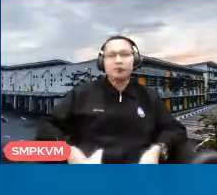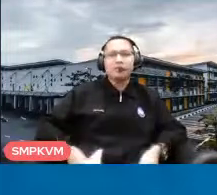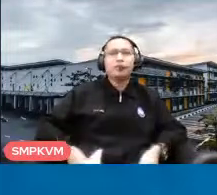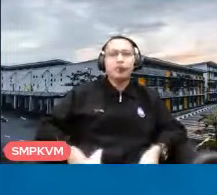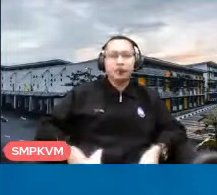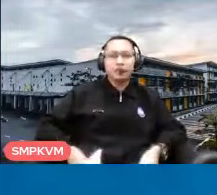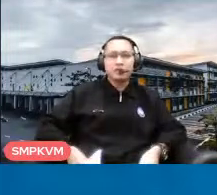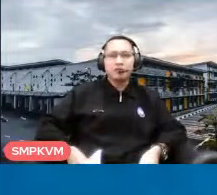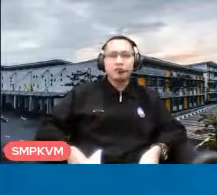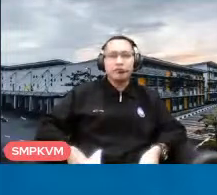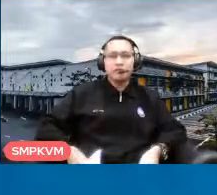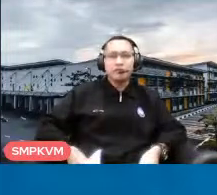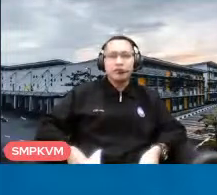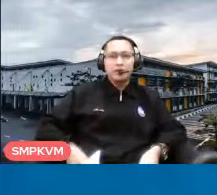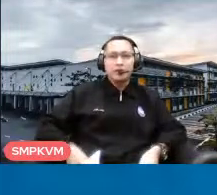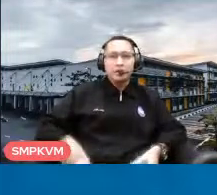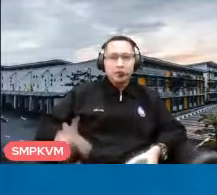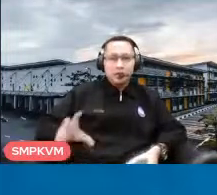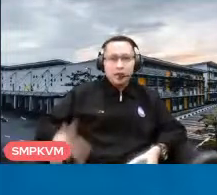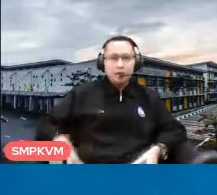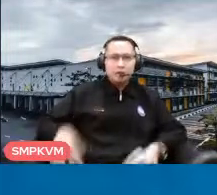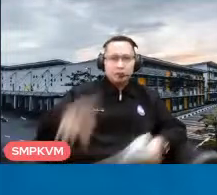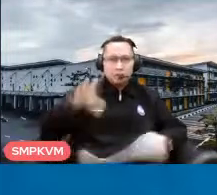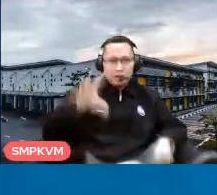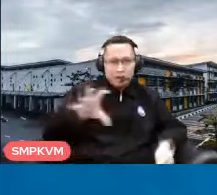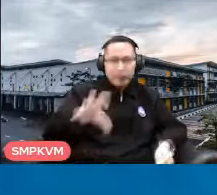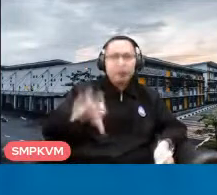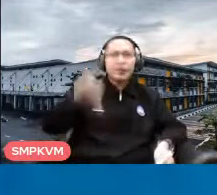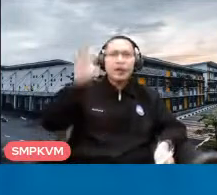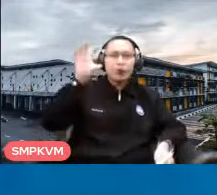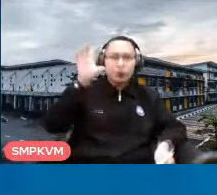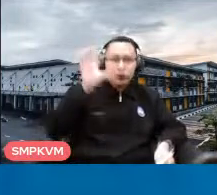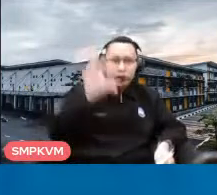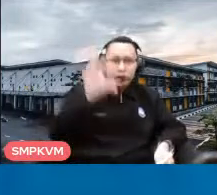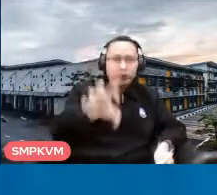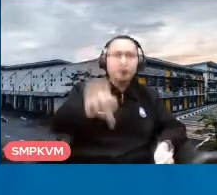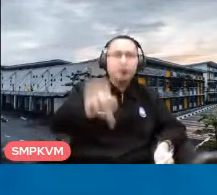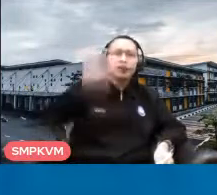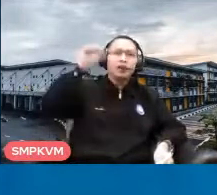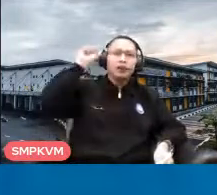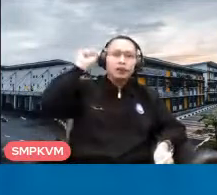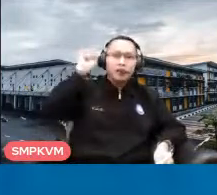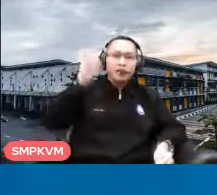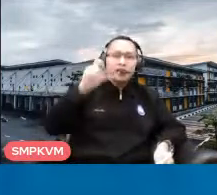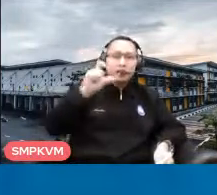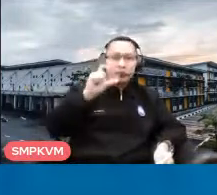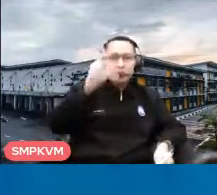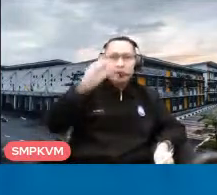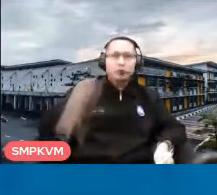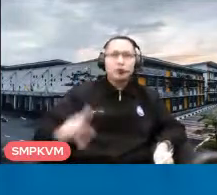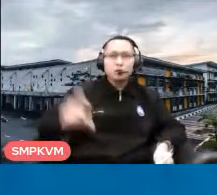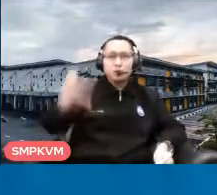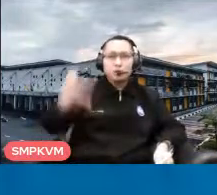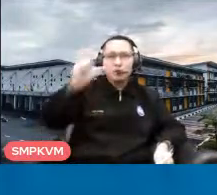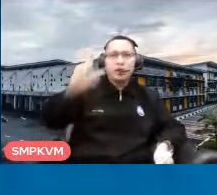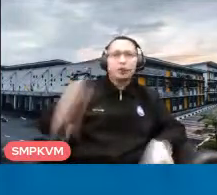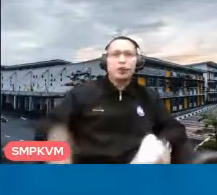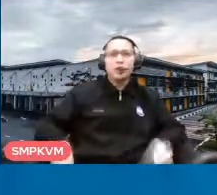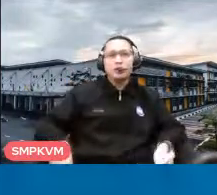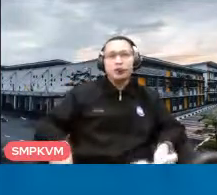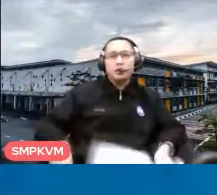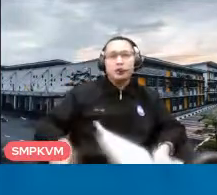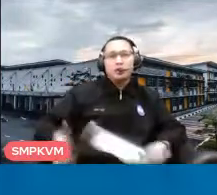hampir di sekolah videonya ingat nah percuma kita Hani berlaku di sekolah kita Noah dan Ini kisah benang terus